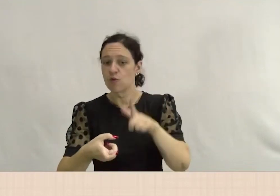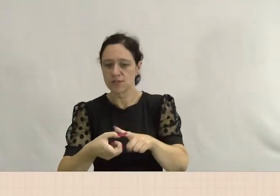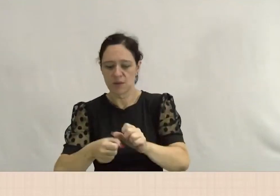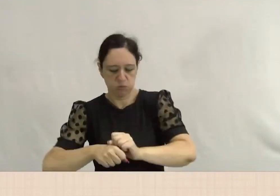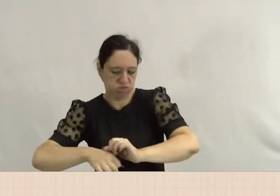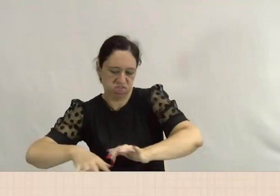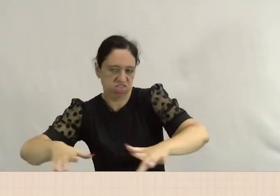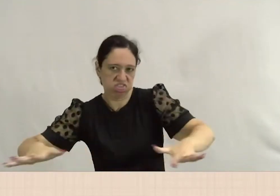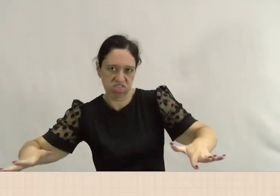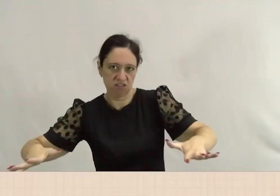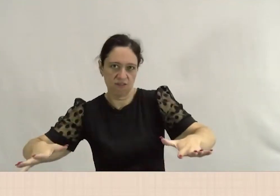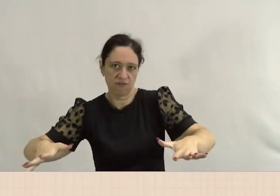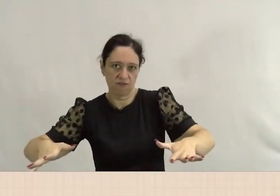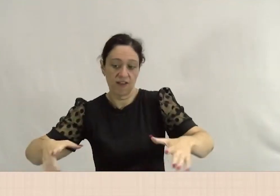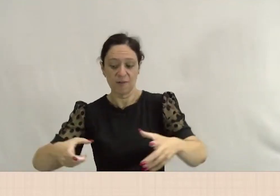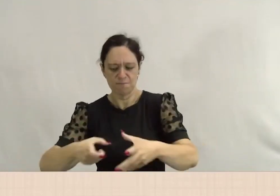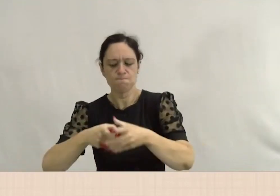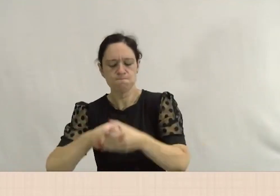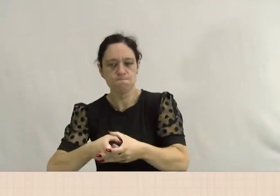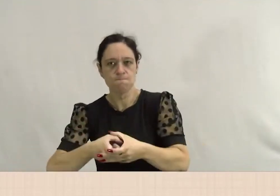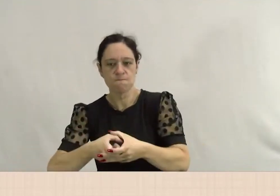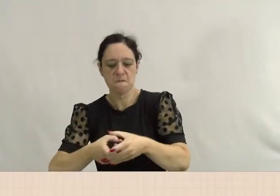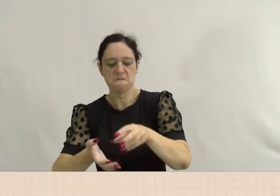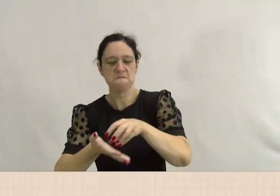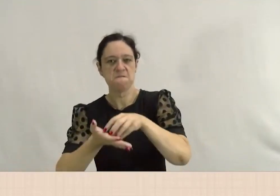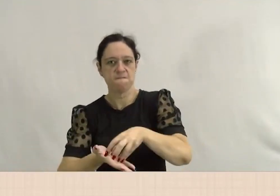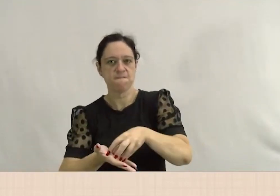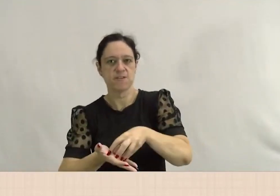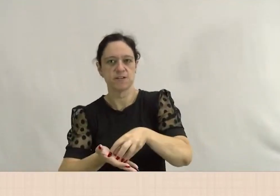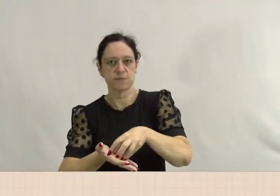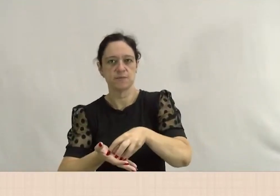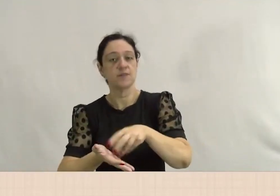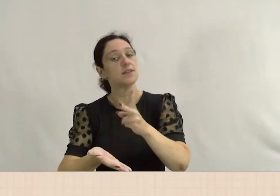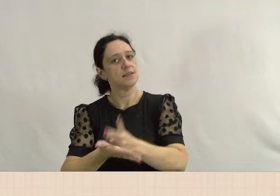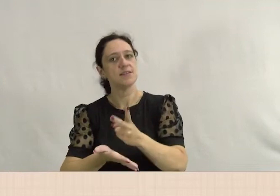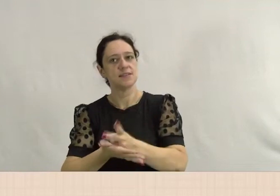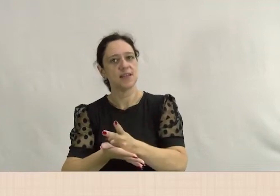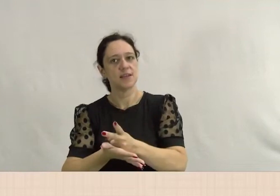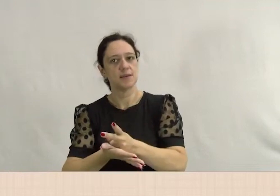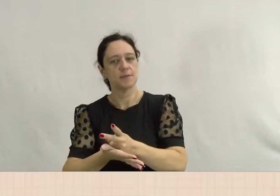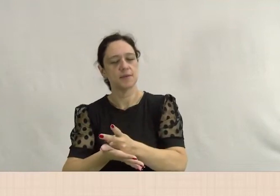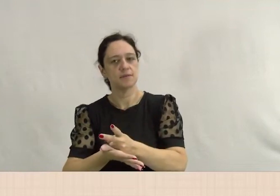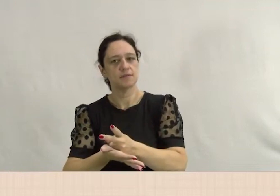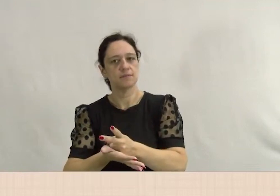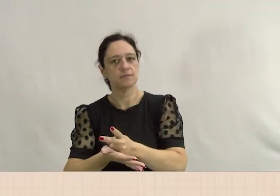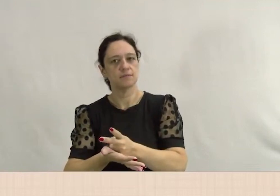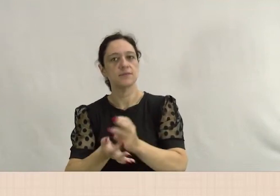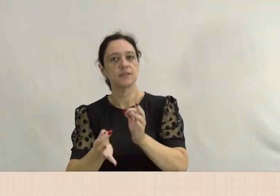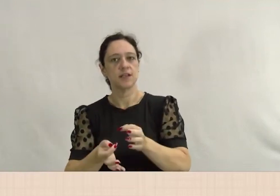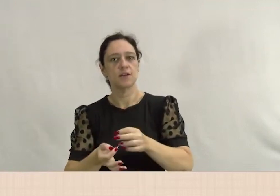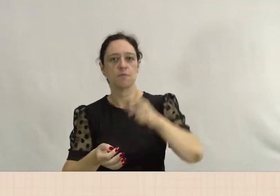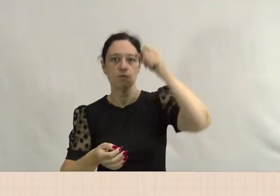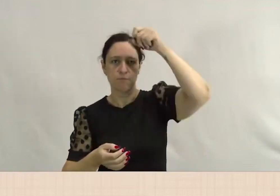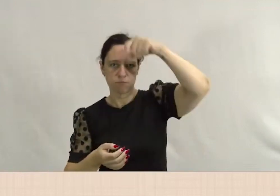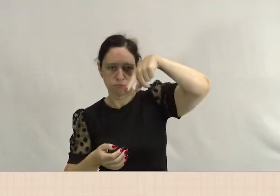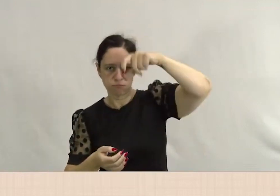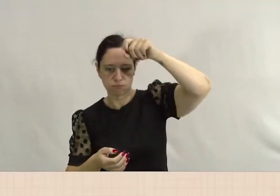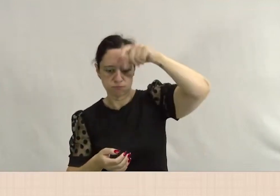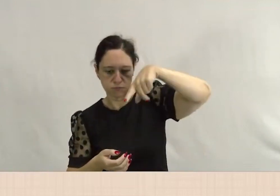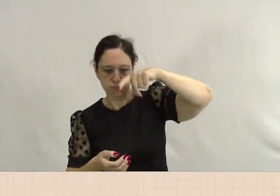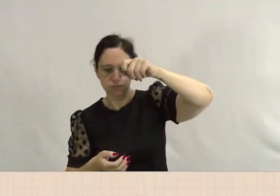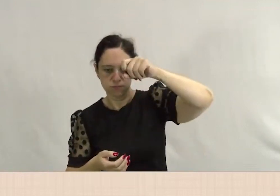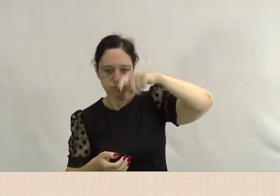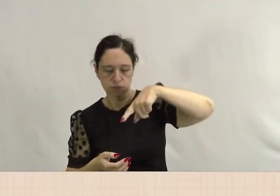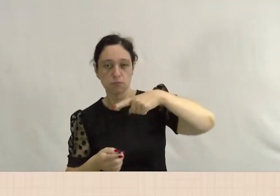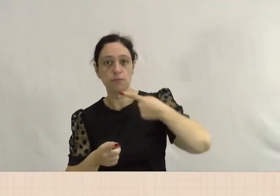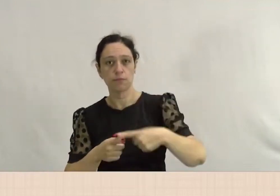espalhar indefinidamente. Ele fica sempre em forma de gota, não é isso? Porque tem uma tensão superficial de água